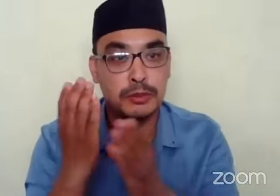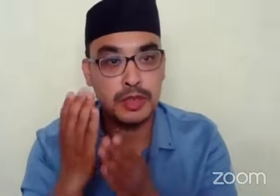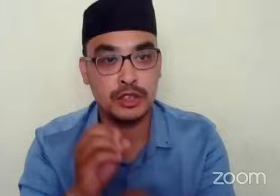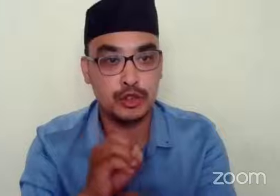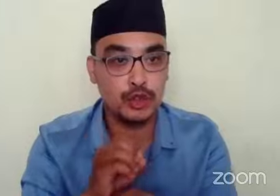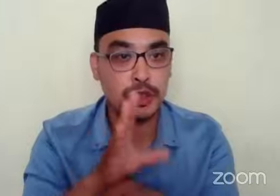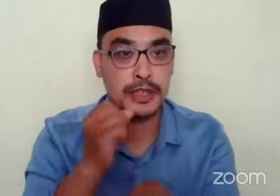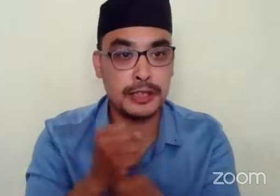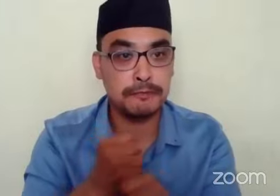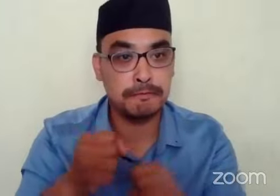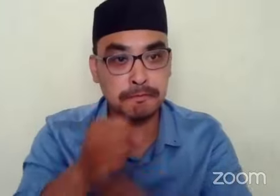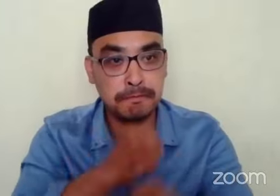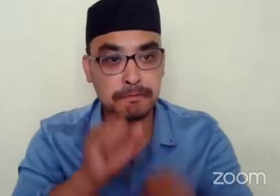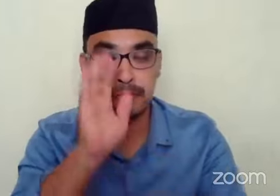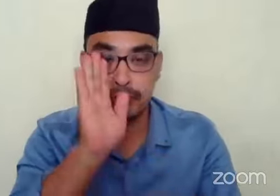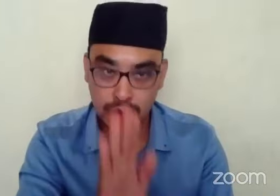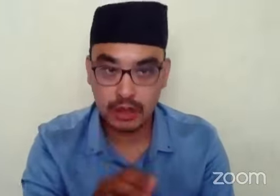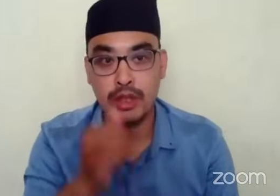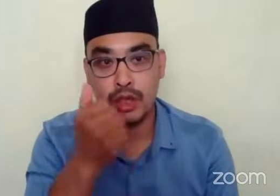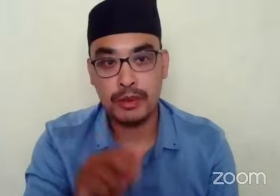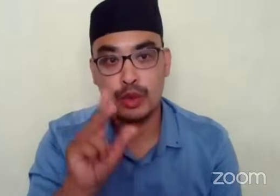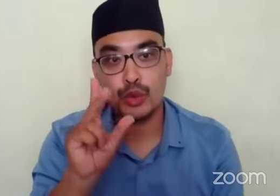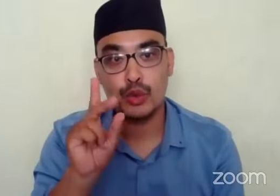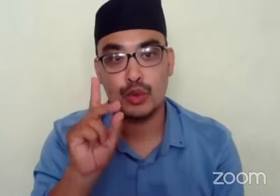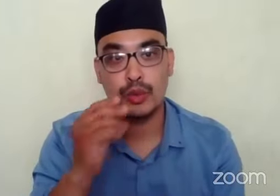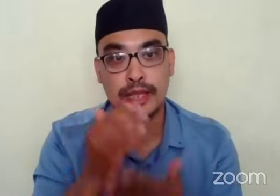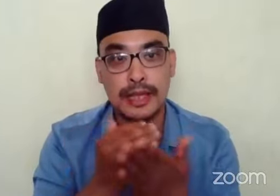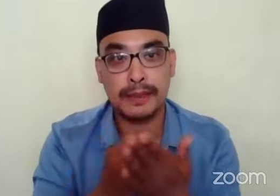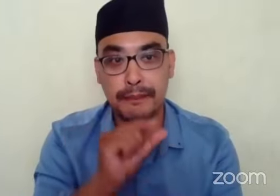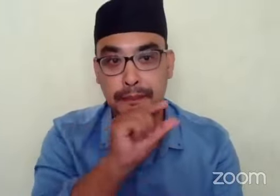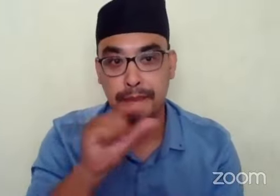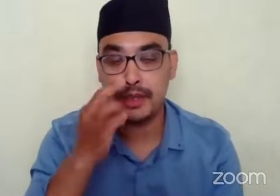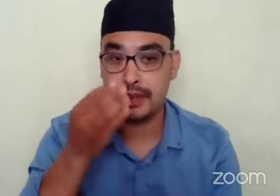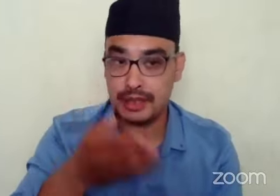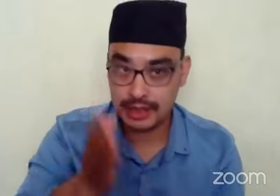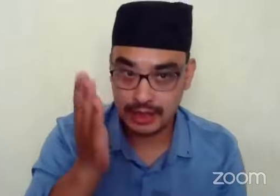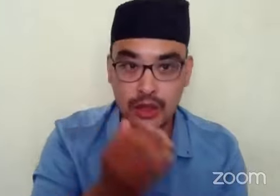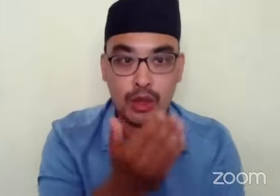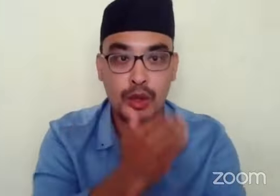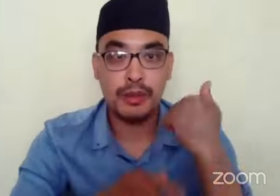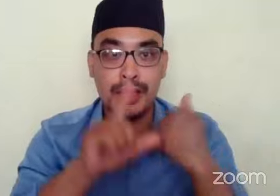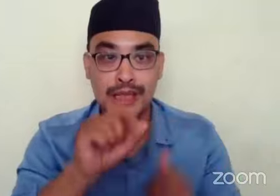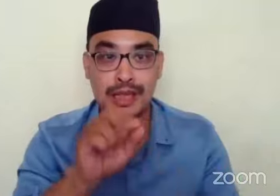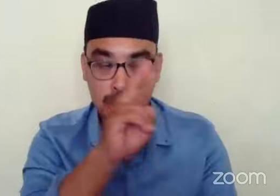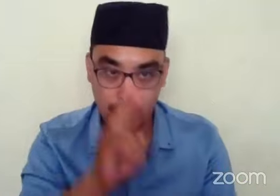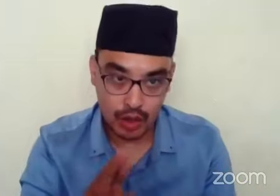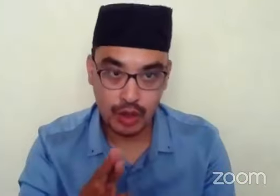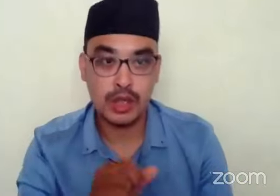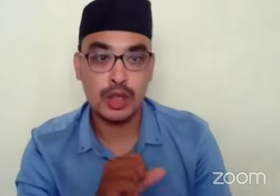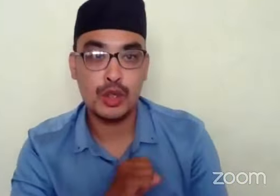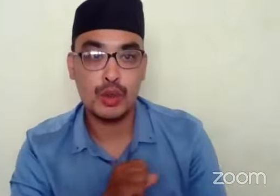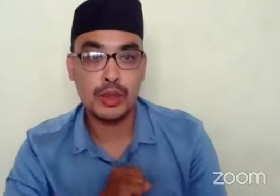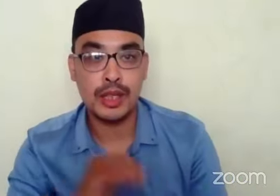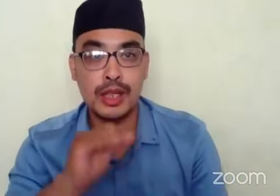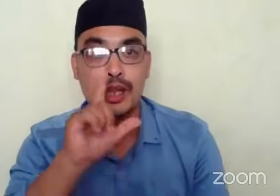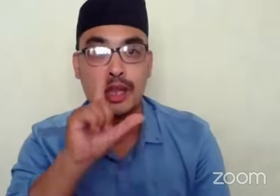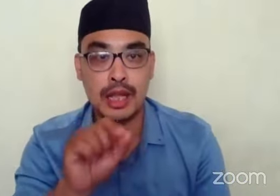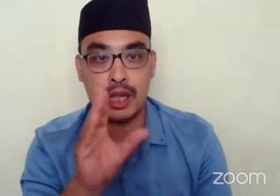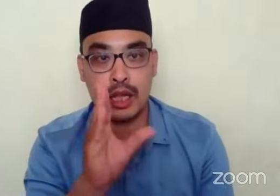अब चाहिँ हामी दोस्रो सत्रमा जाँदैछौँ। यसमा चाहिँ हामी अपाङ्गता र यौनिकताको विषयमा चाहिँ हामी छलफल